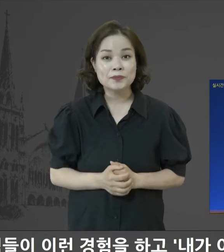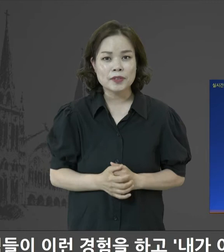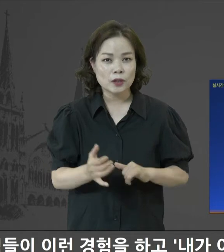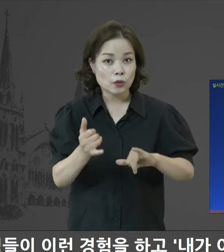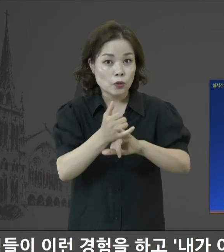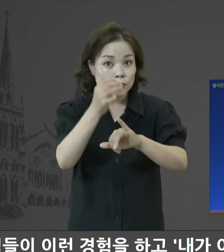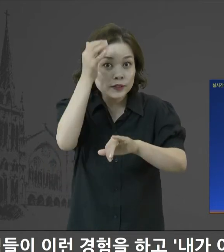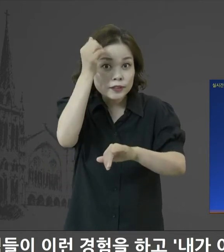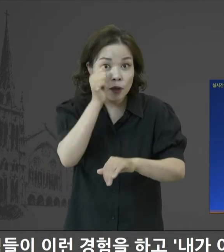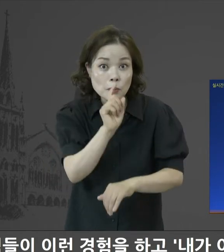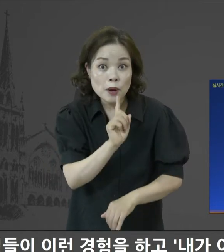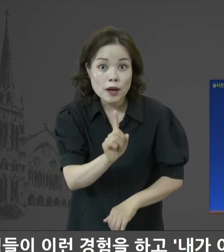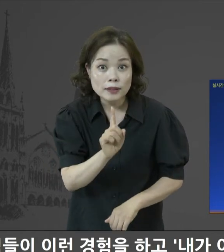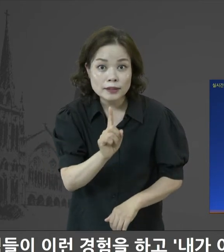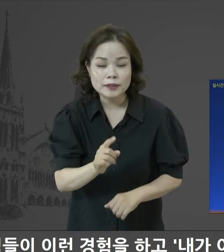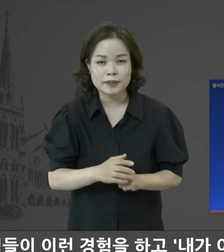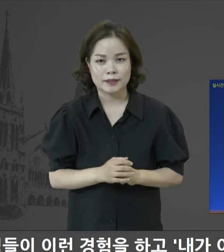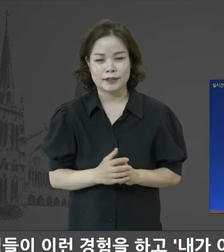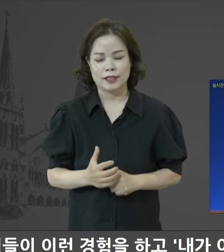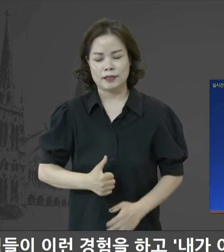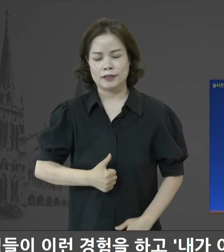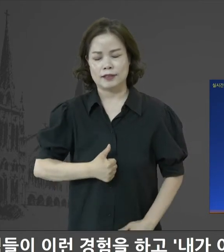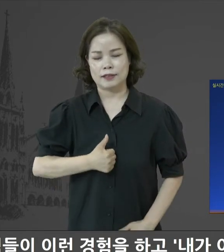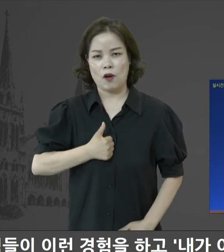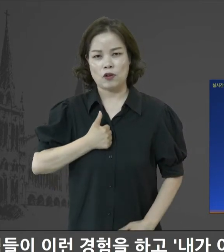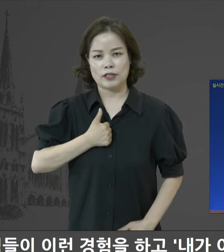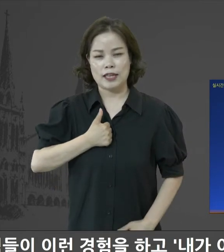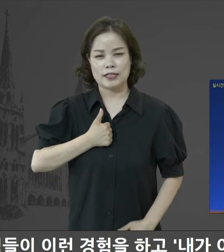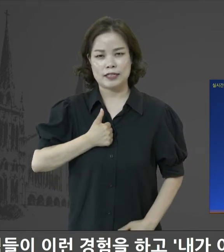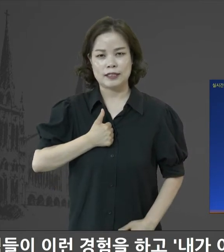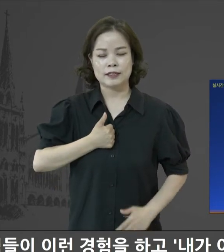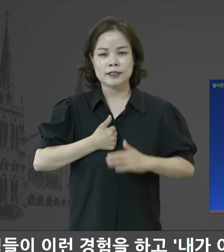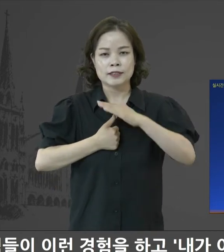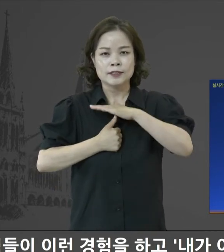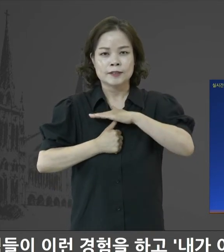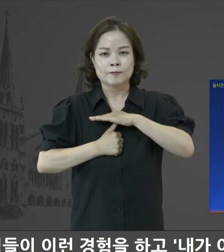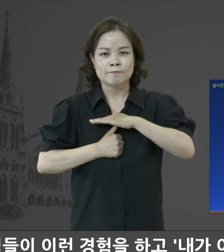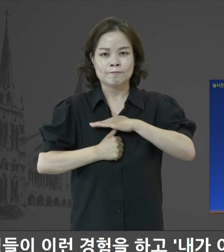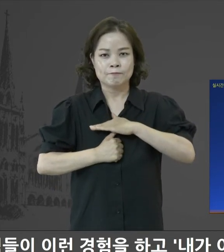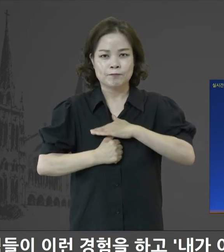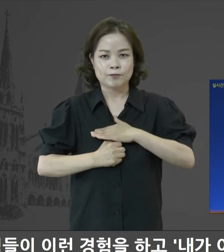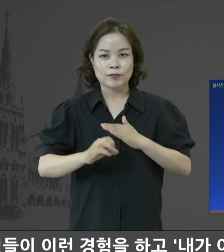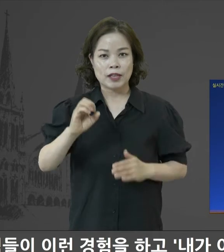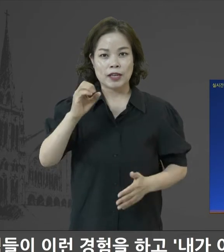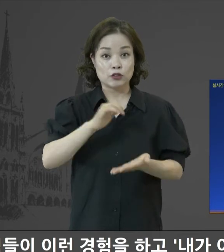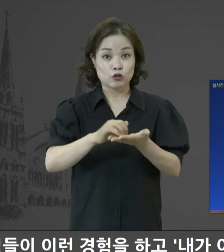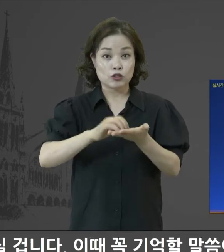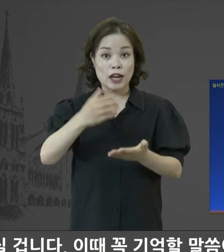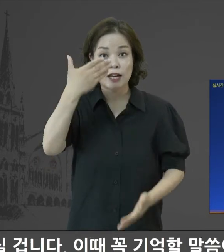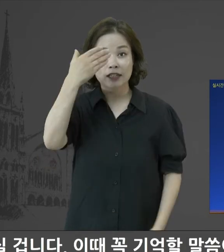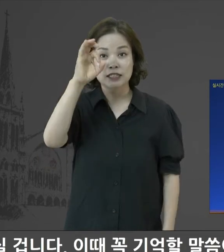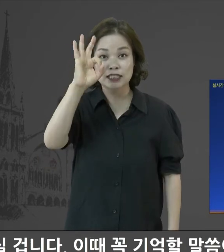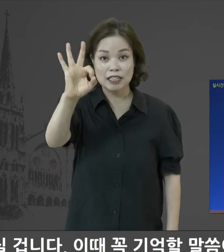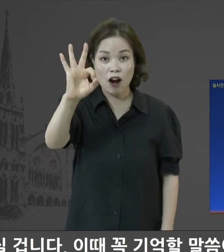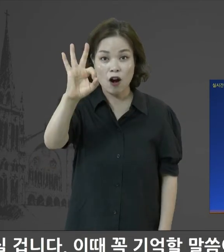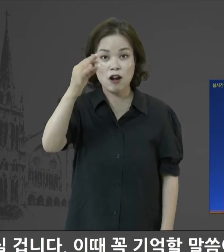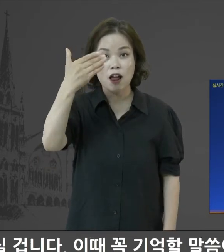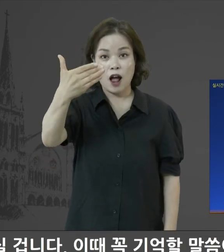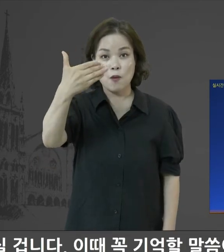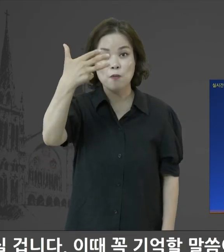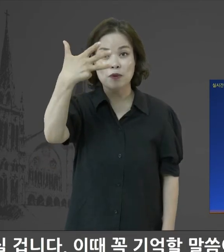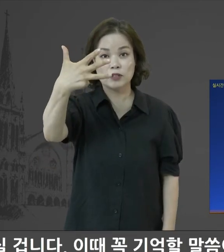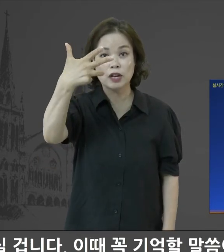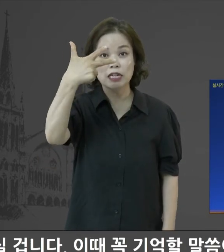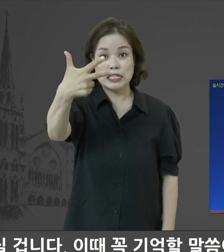꼭 기억해야 될 말씀이 성내기를 더디하라. 그래서 10, 9, 8,